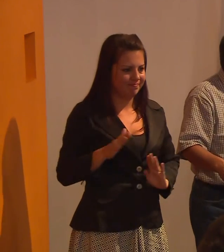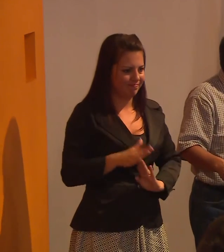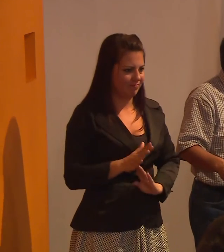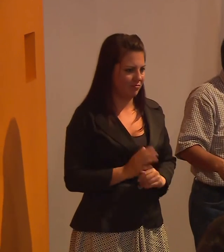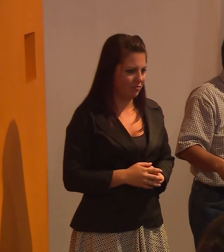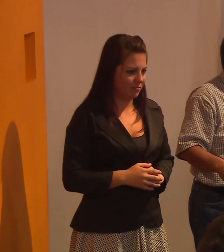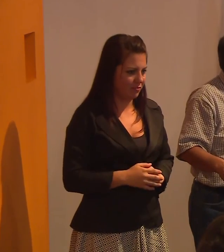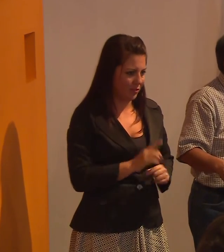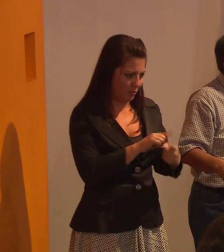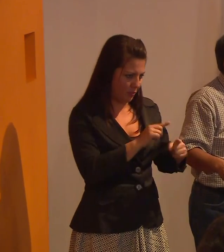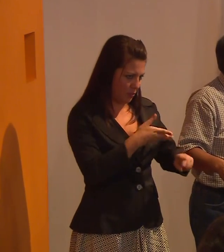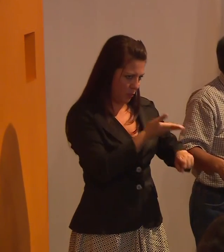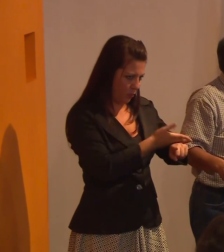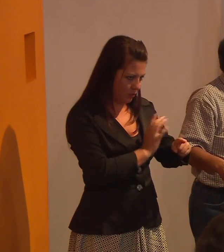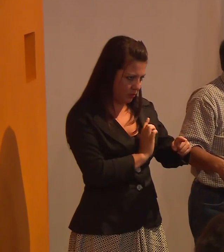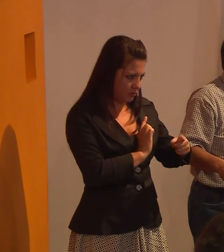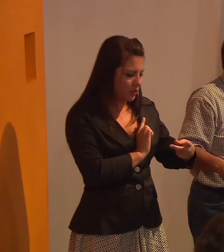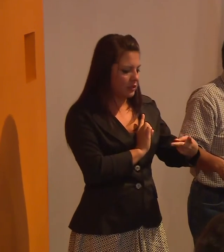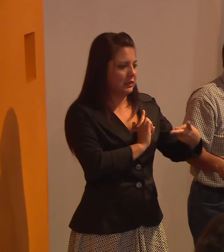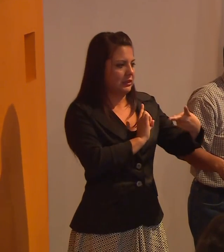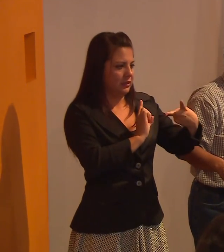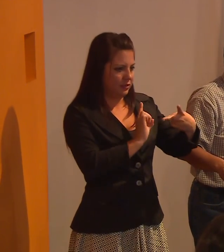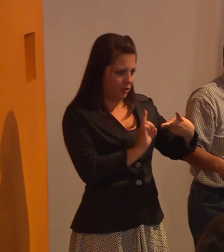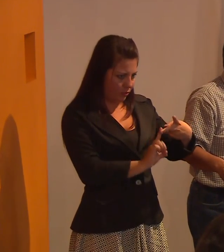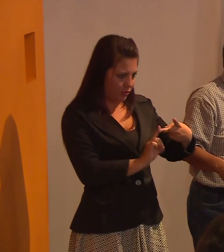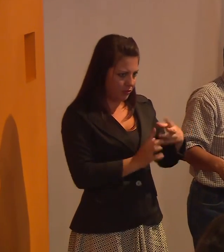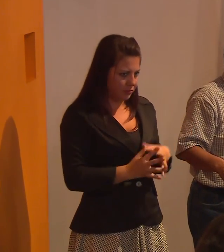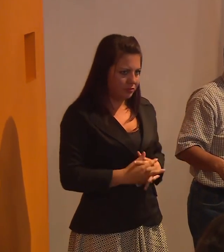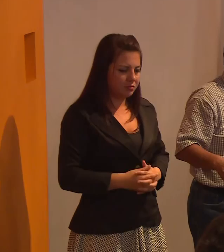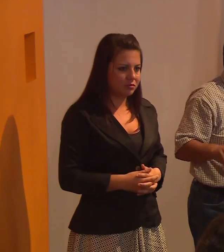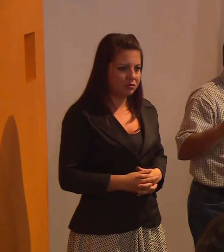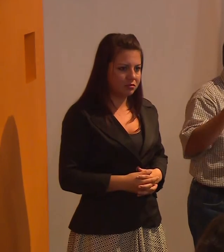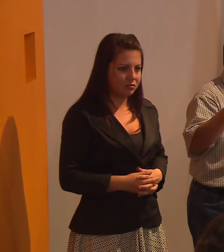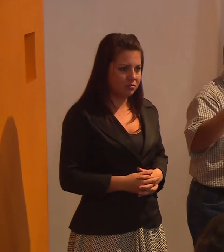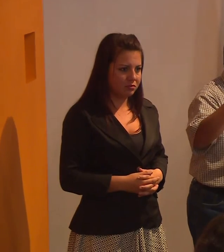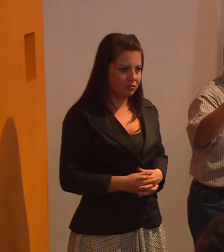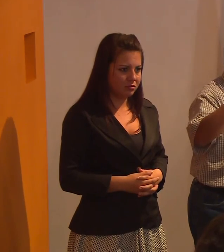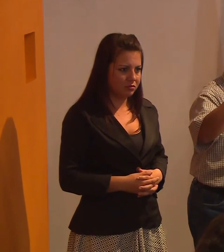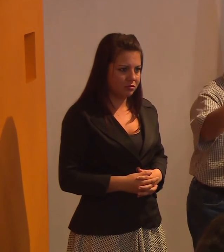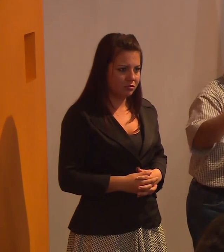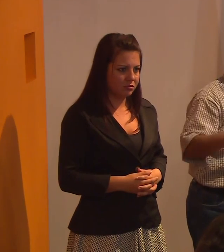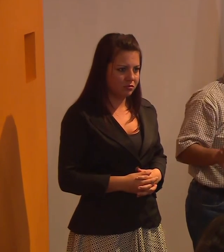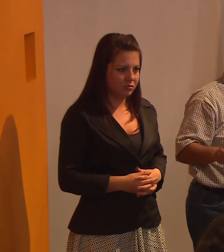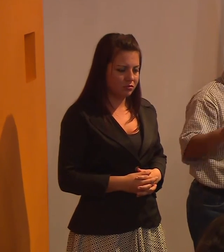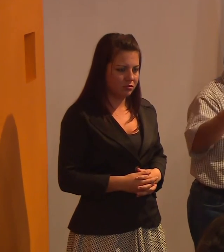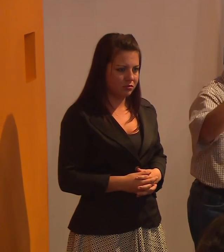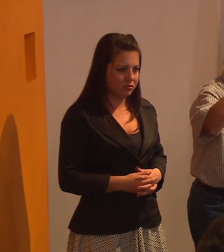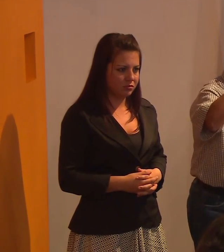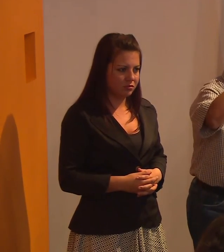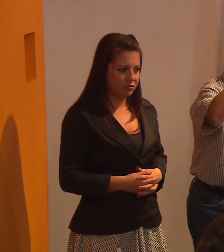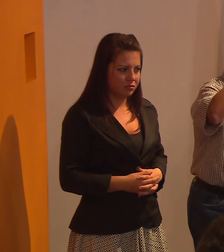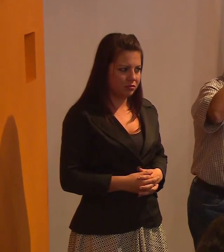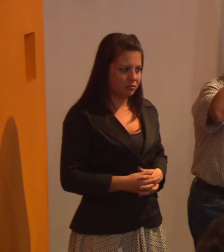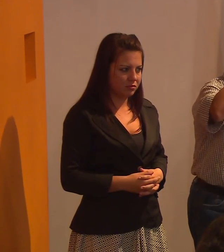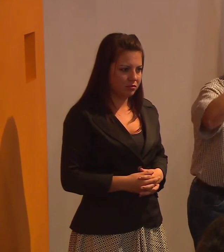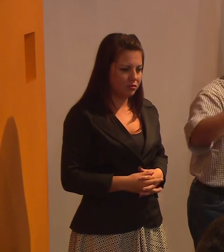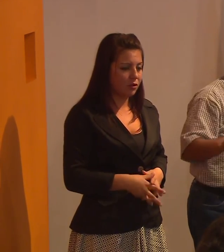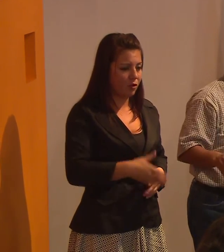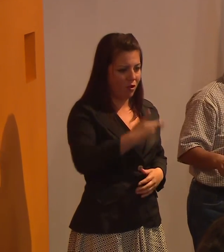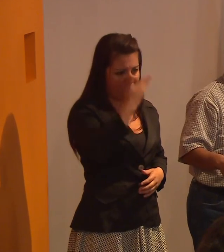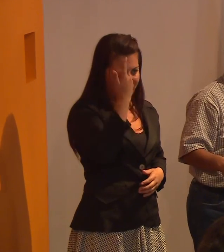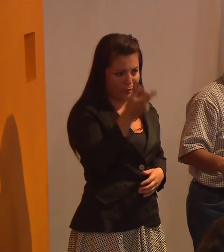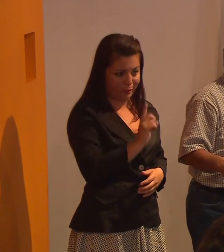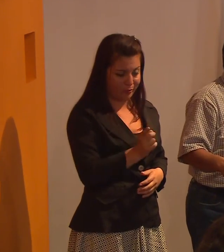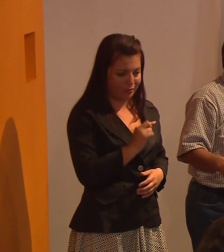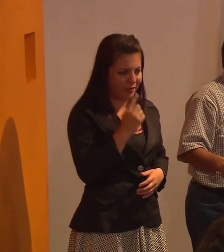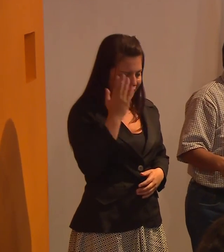propuesta es la siguiente: hay que tener en cuenta que es en este, al cierre de este semestre, vamos a tener esta